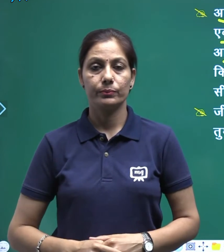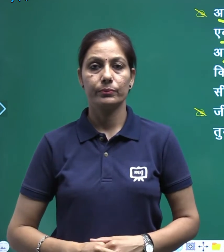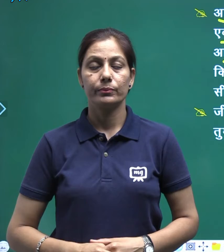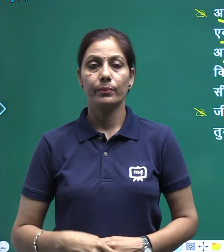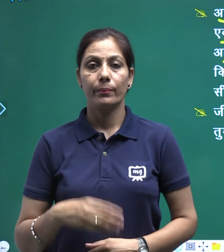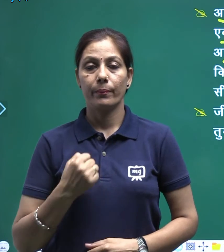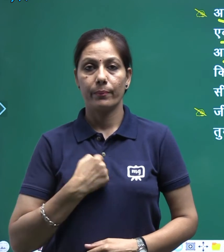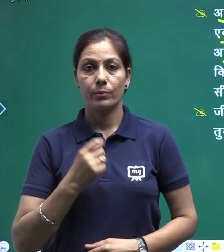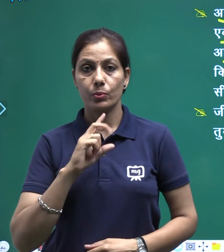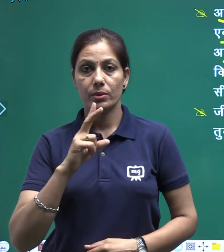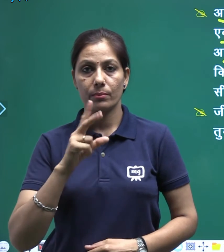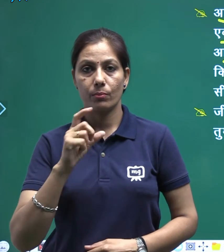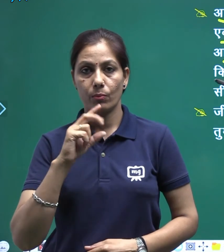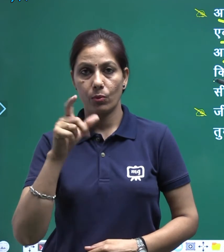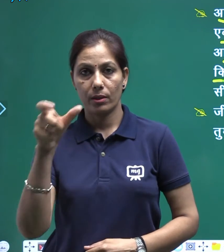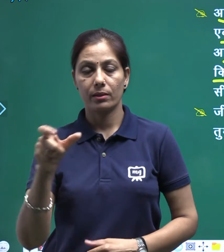मैंने उससे कहा कि